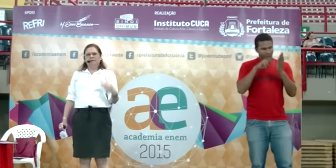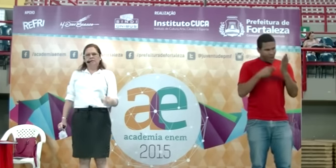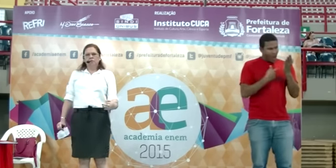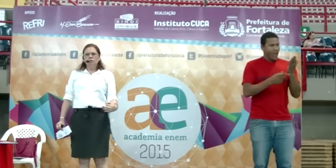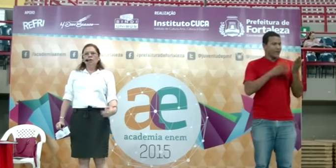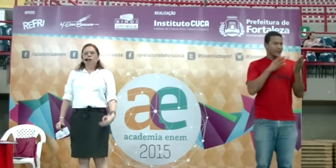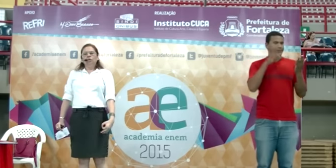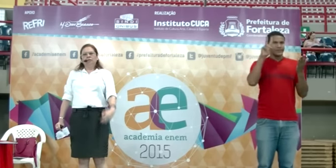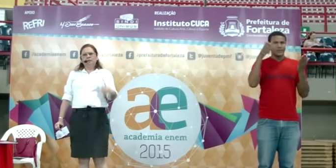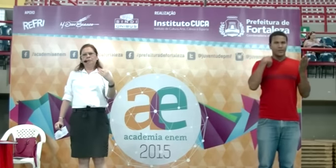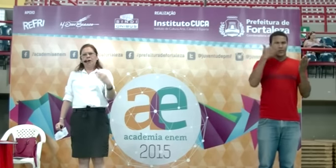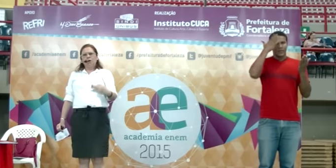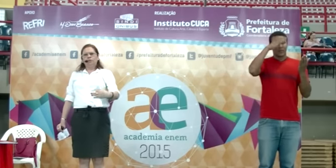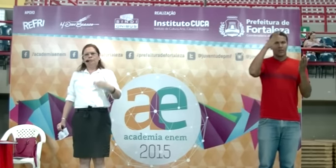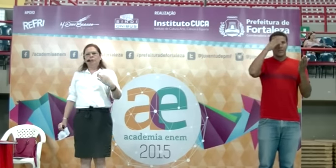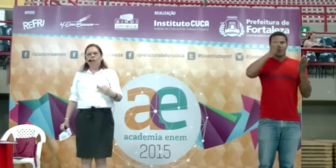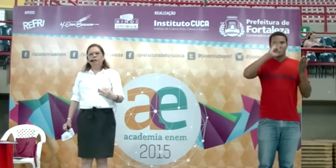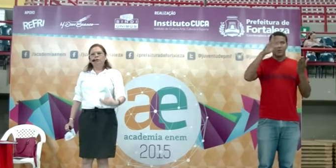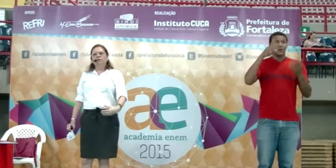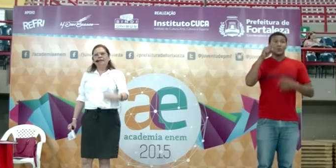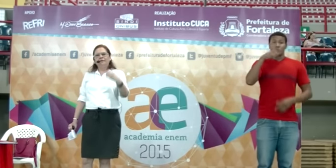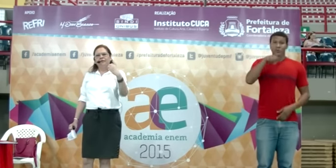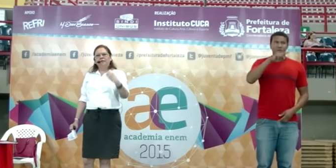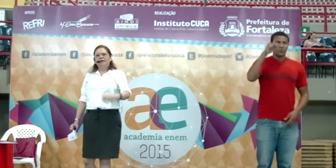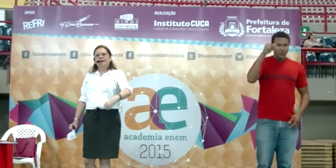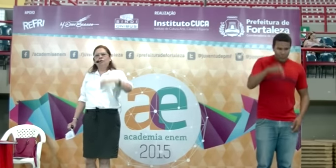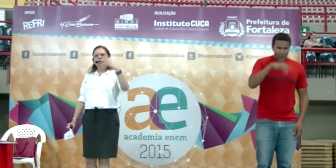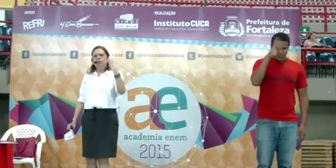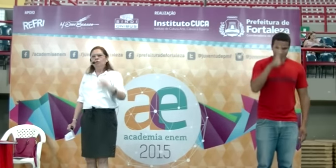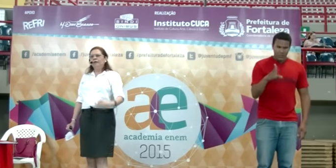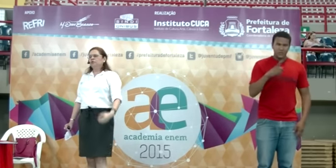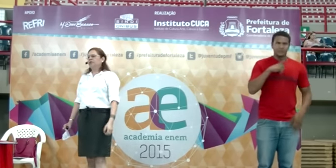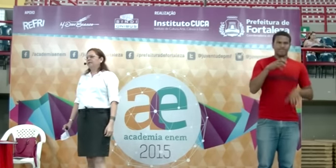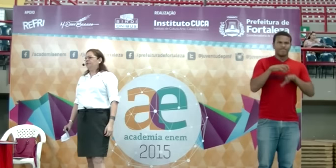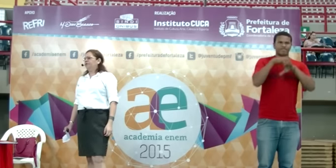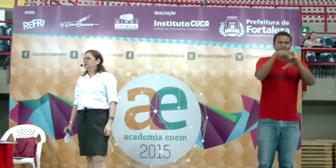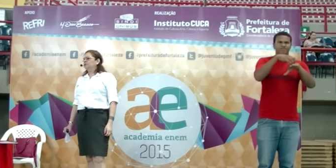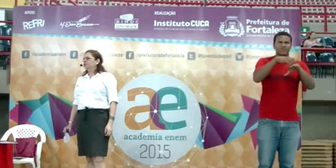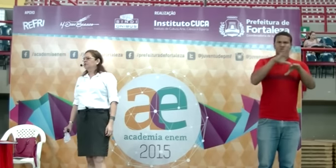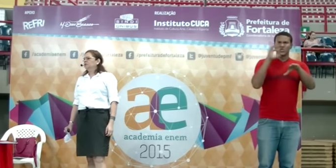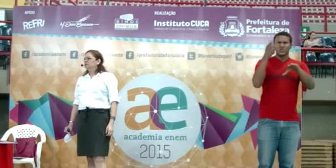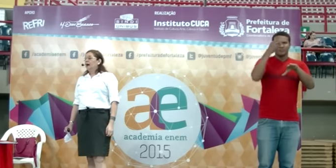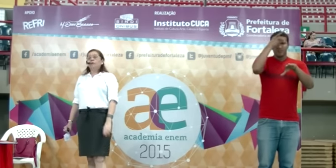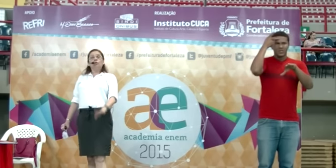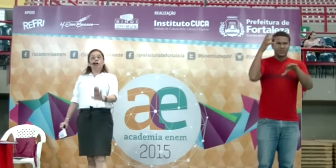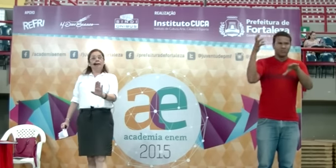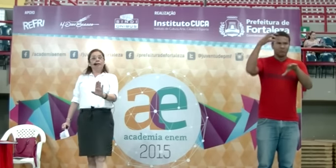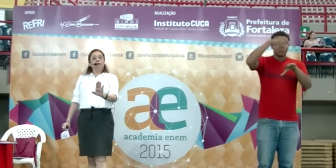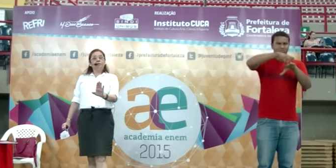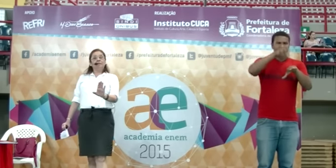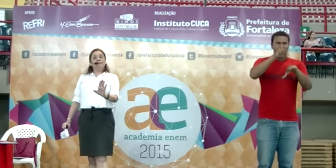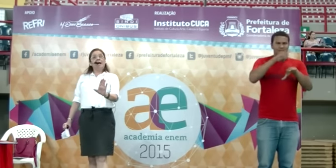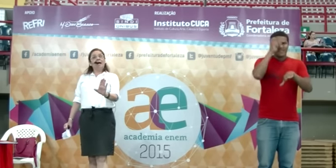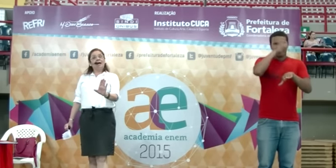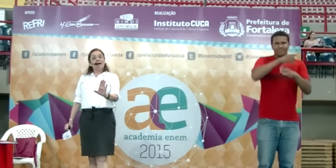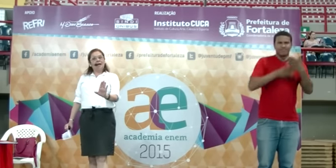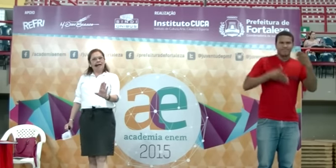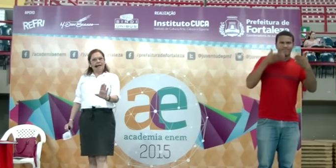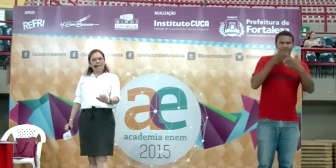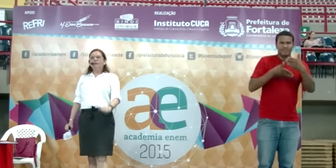no Brasil, o transporte público tem enfrentado inúmeros desafios. Aí o corretor